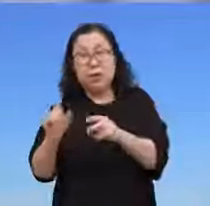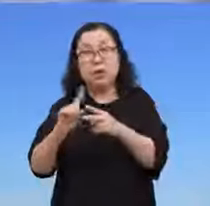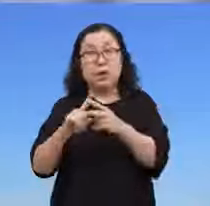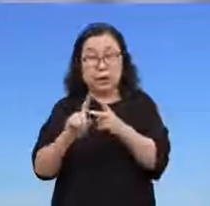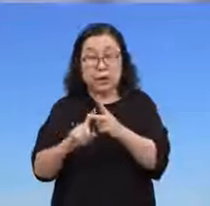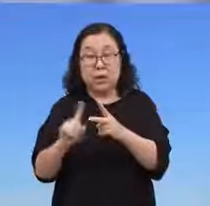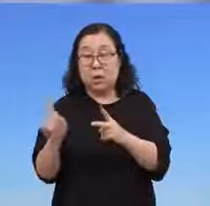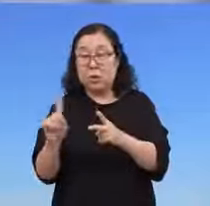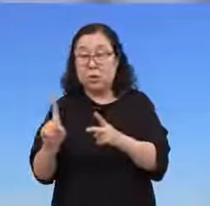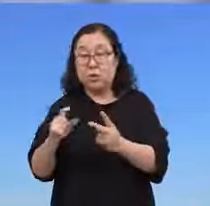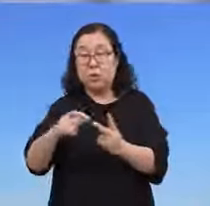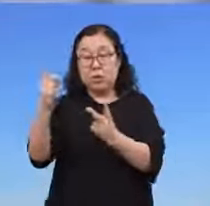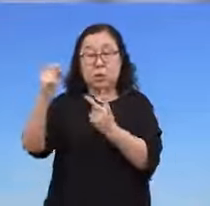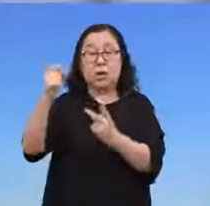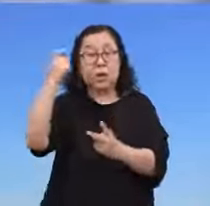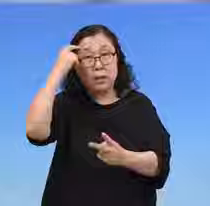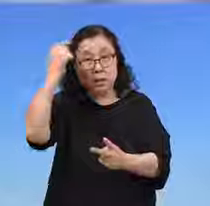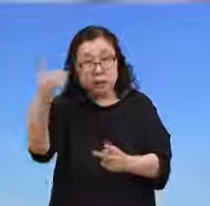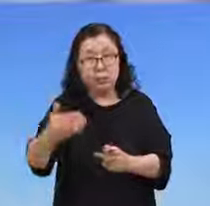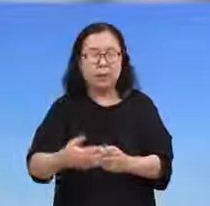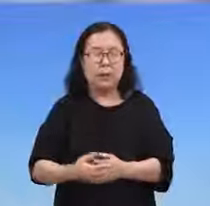택하시겠습니까?